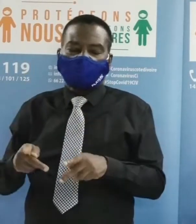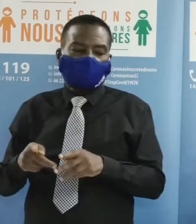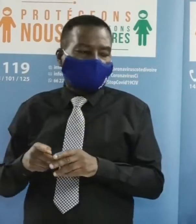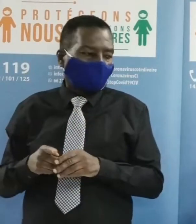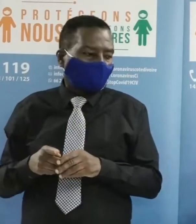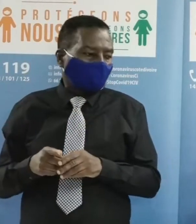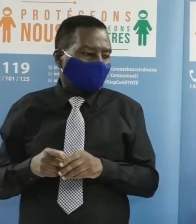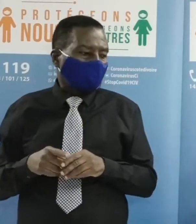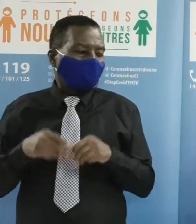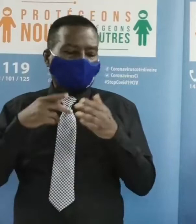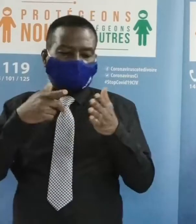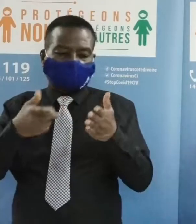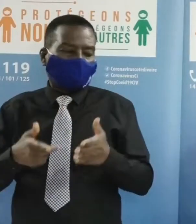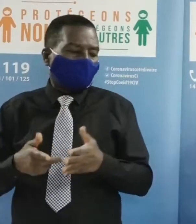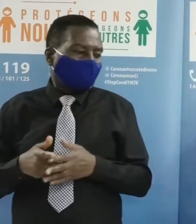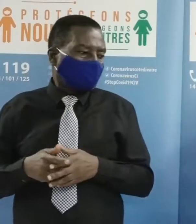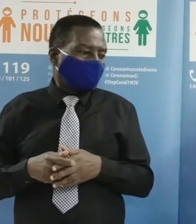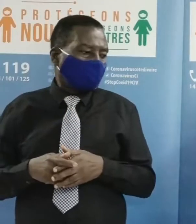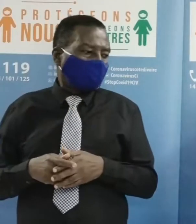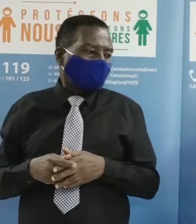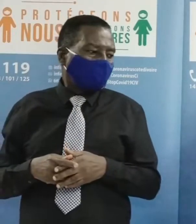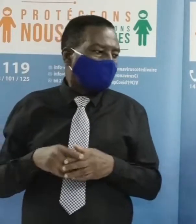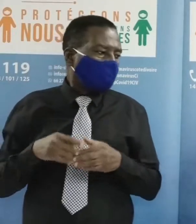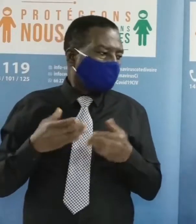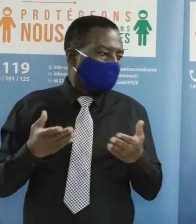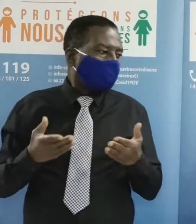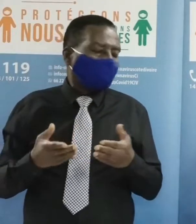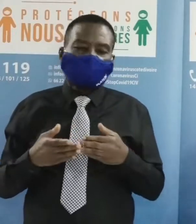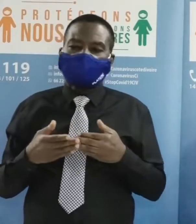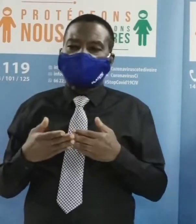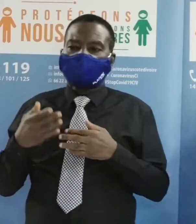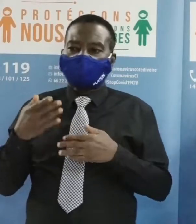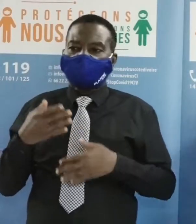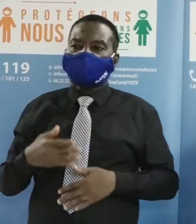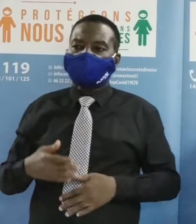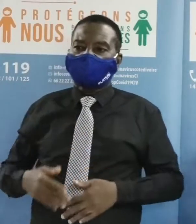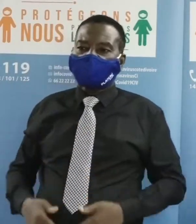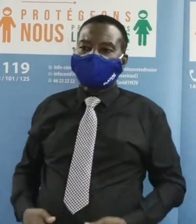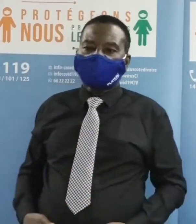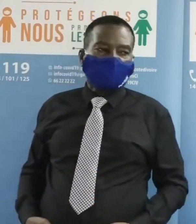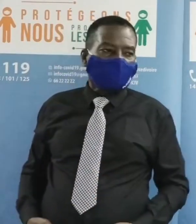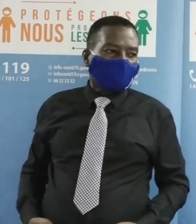voilà je pense avoir répondu aux problèmes